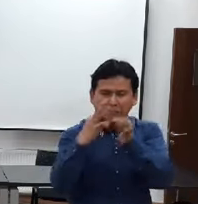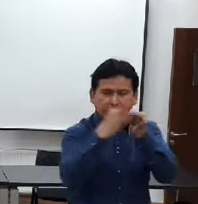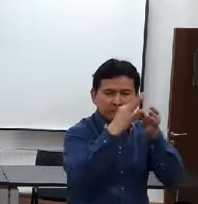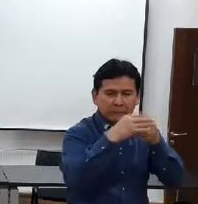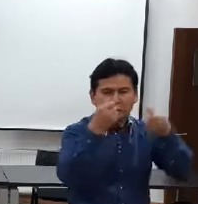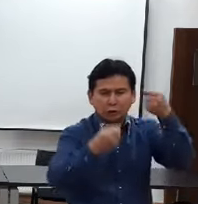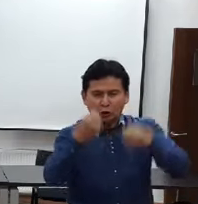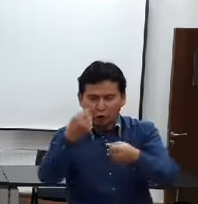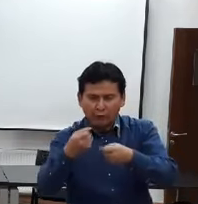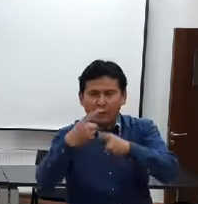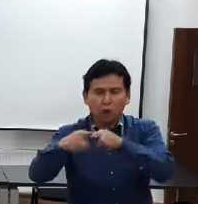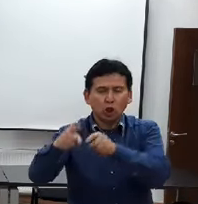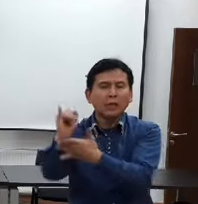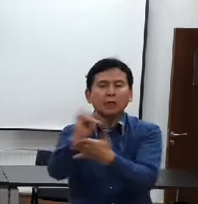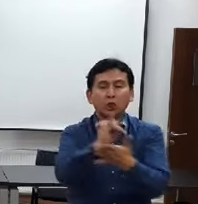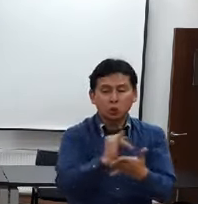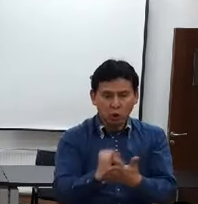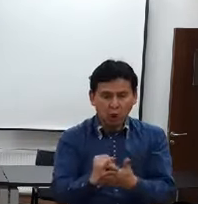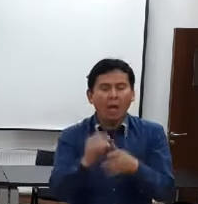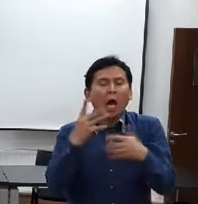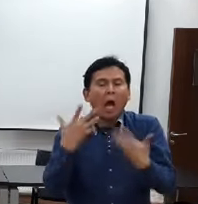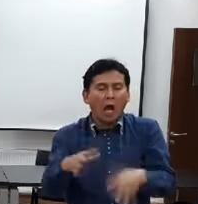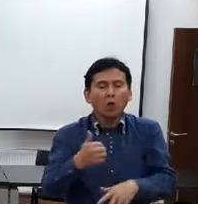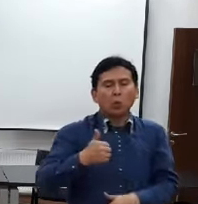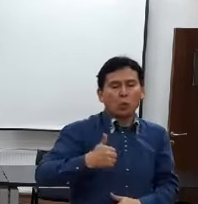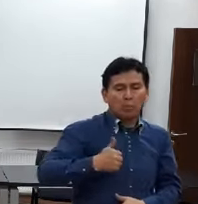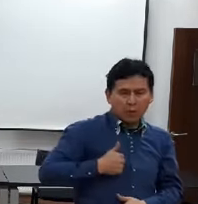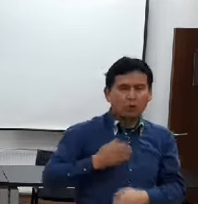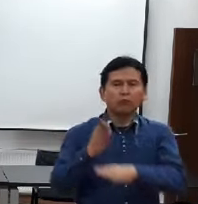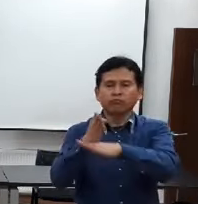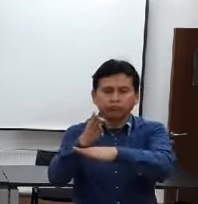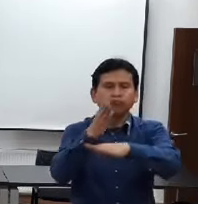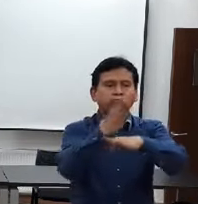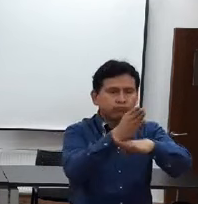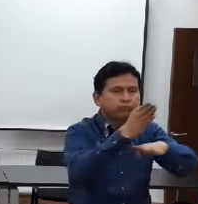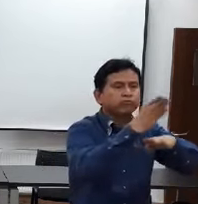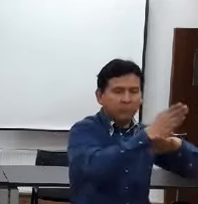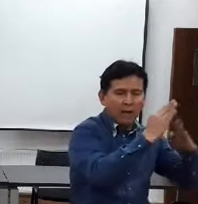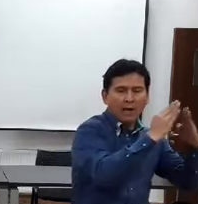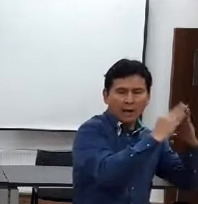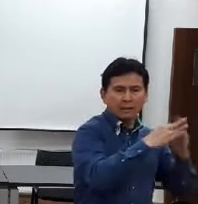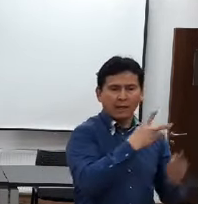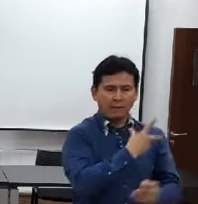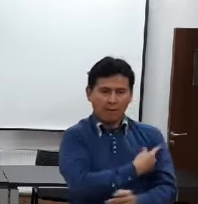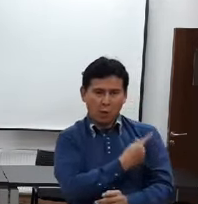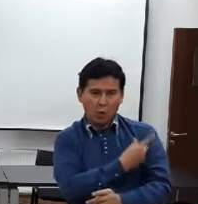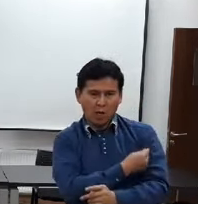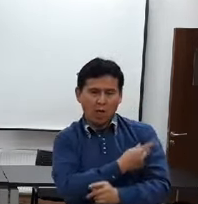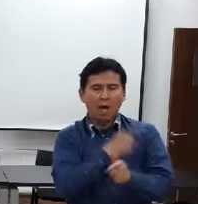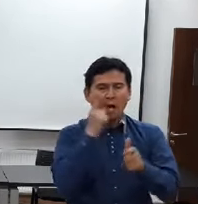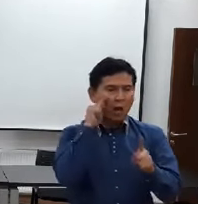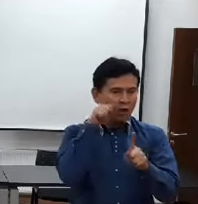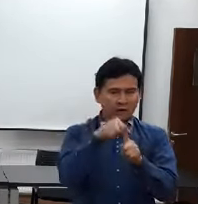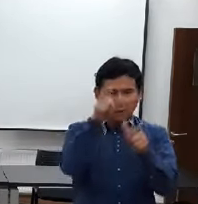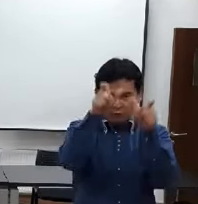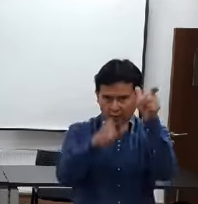choferes y vehículos de otras instituciones, han podido ir a los domicilios a vacunar a la población objetivo.